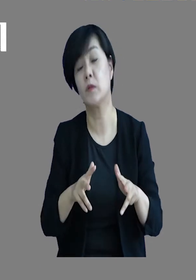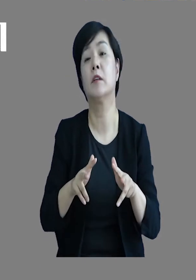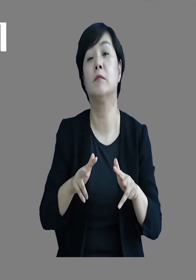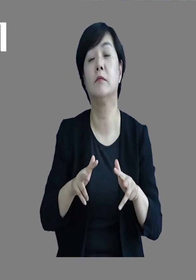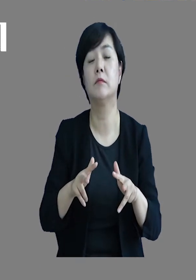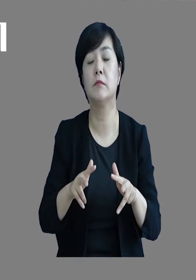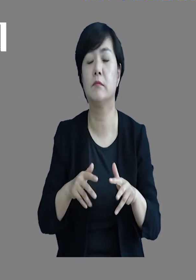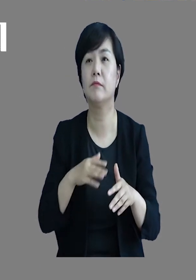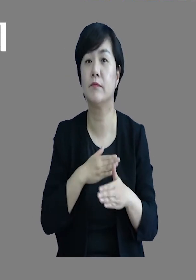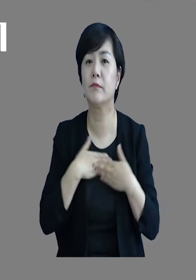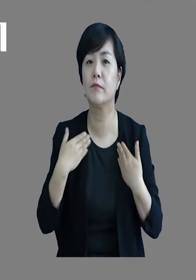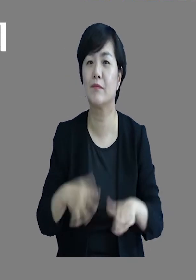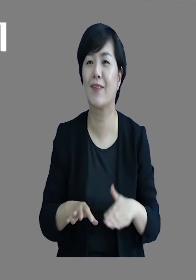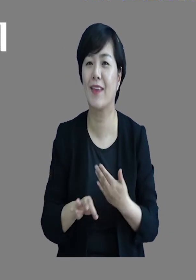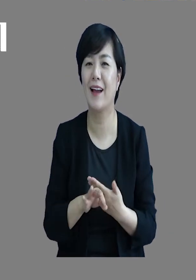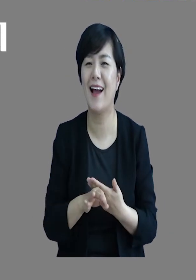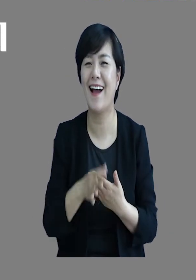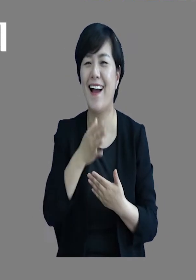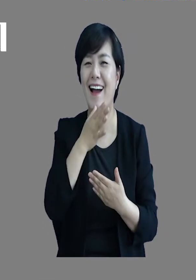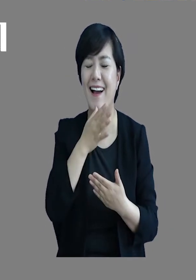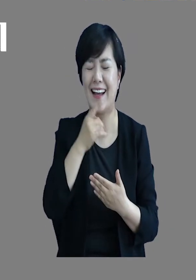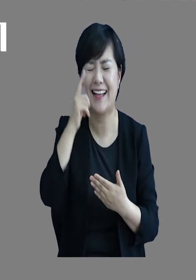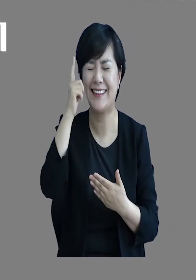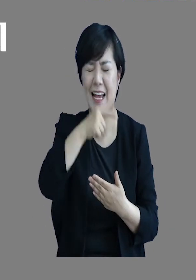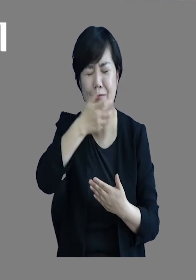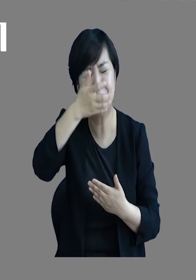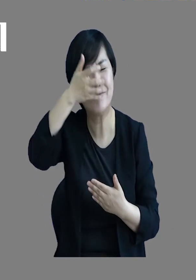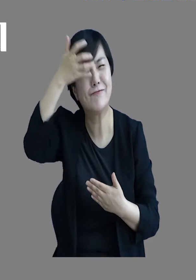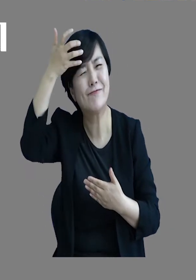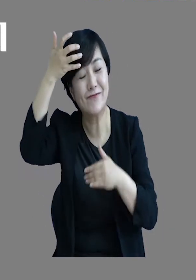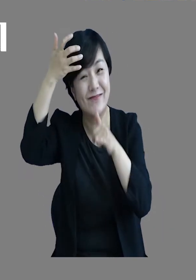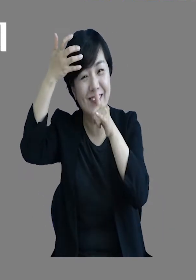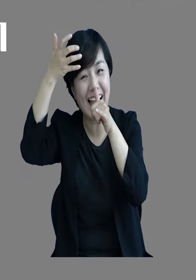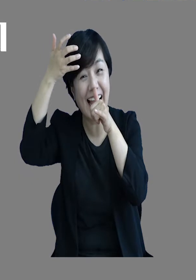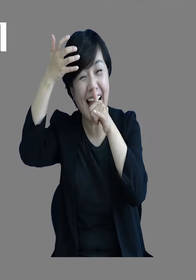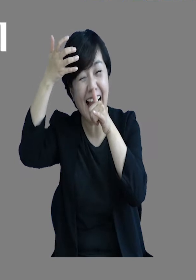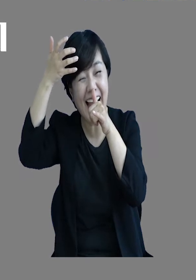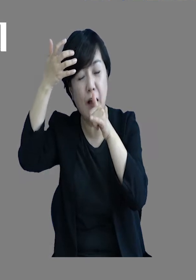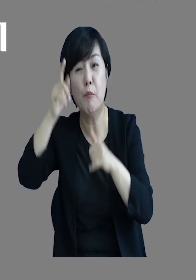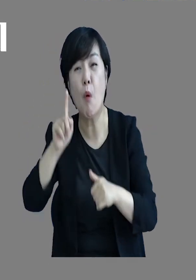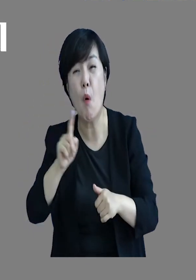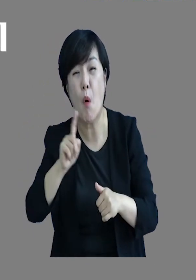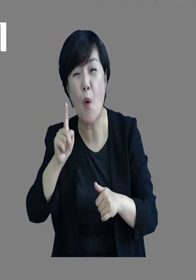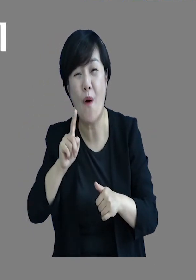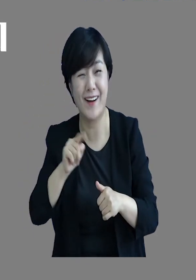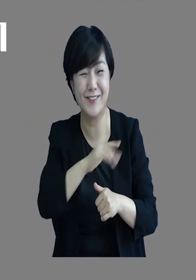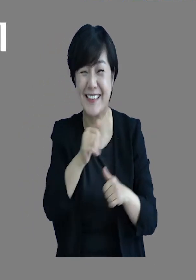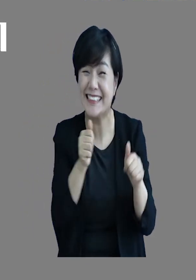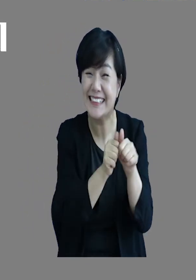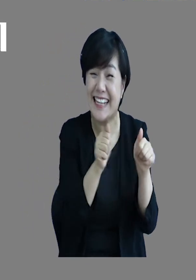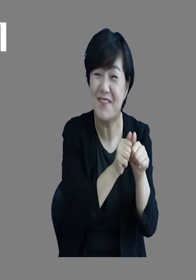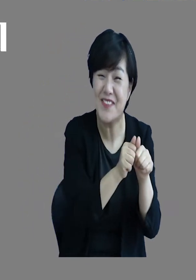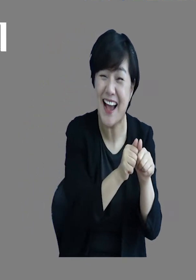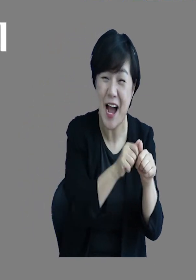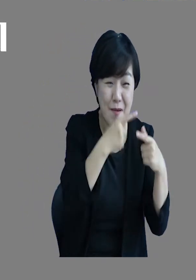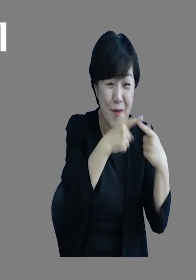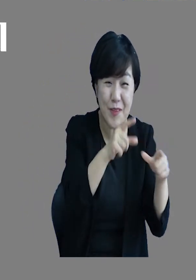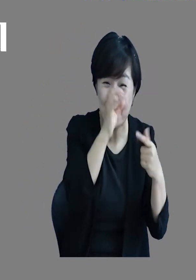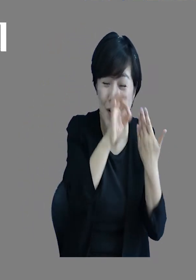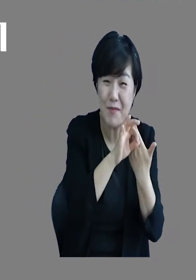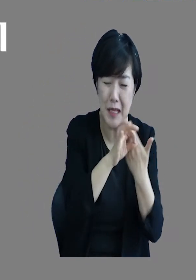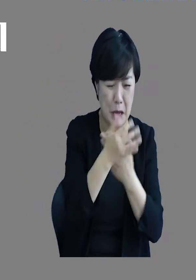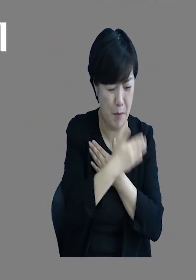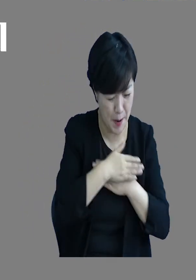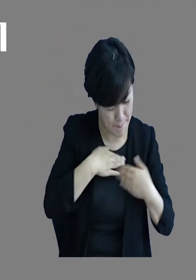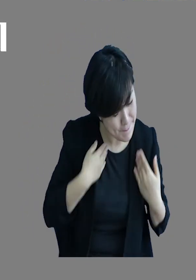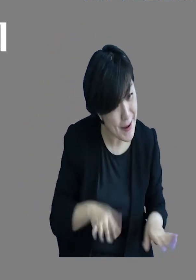지금도 피곤한 꿈이에요. 악몽으로 그게 생각이 난다고. 왜 남자들이 이렇게 좀